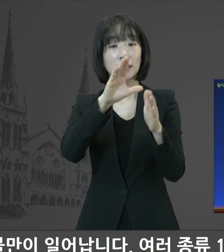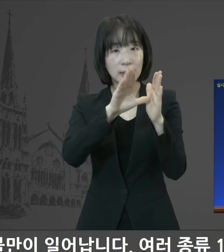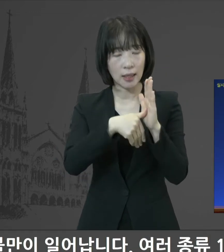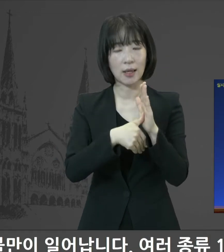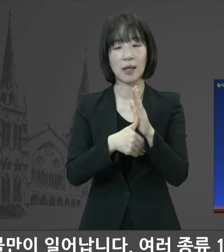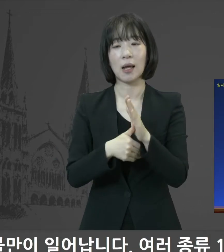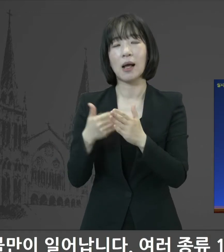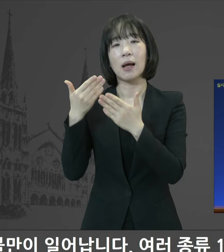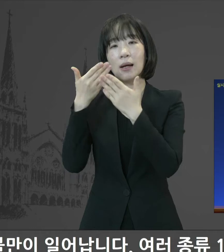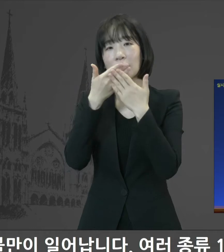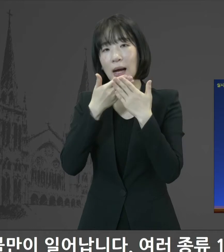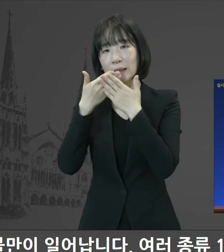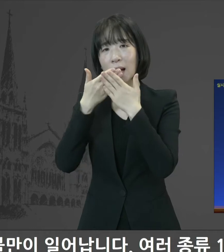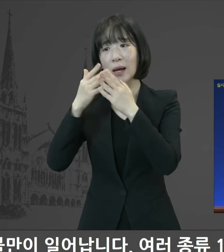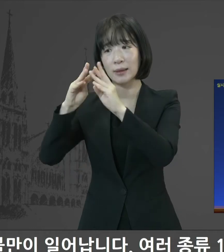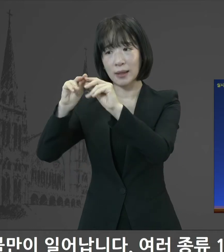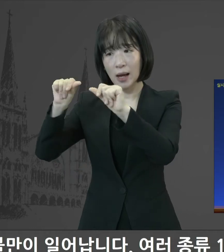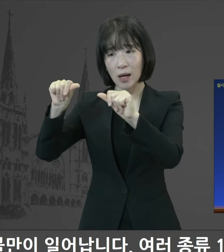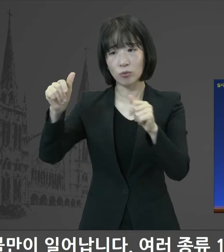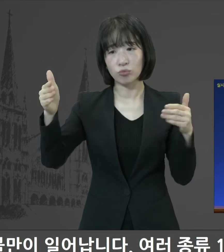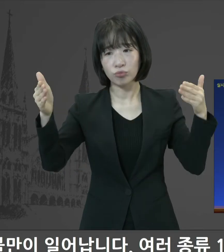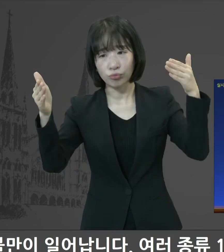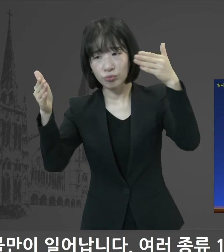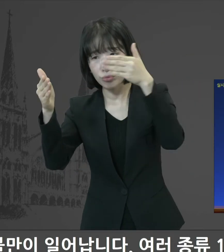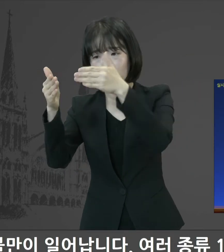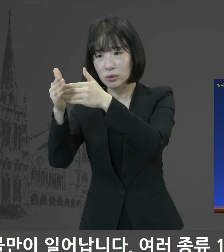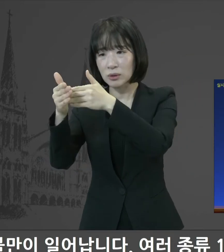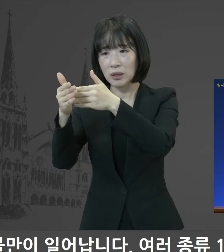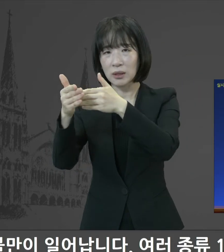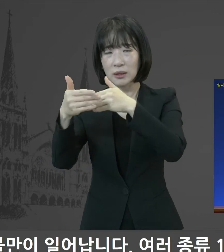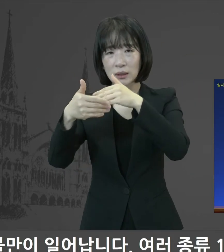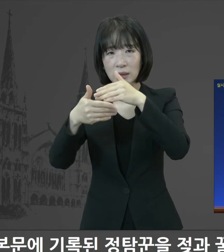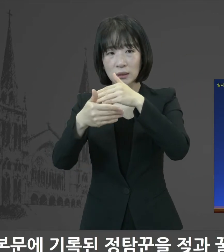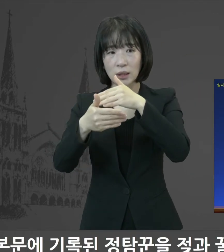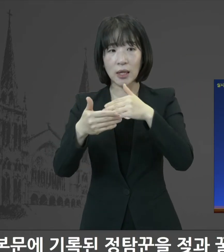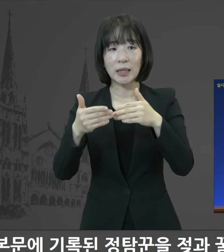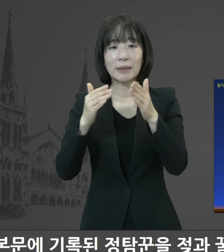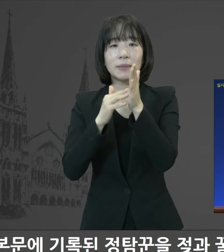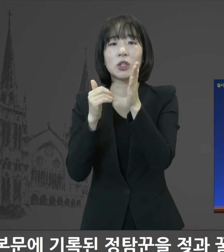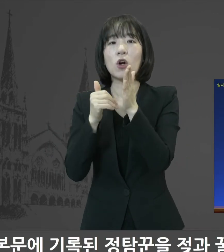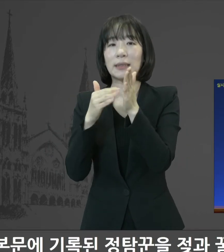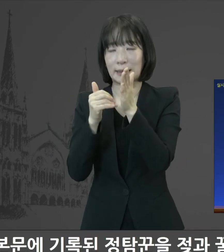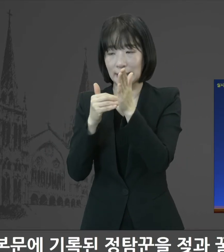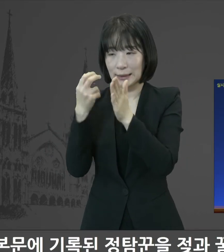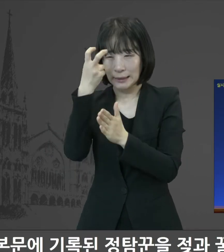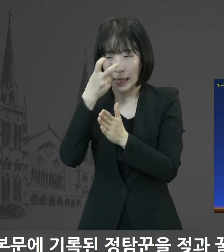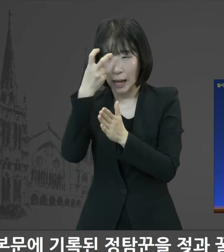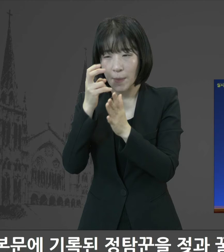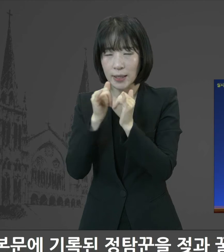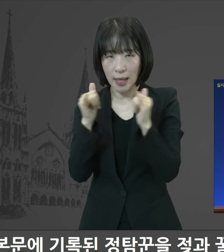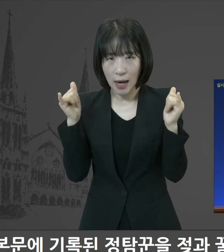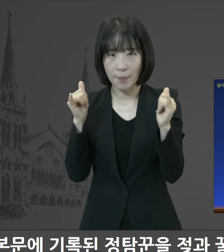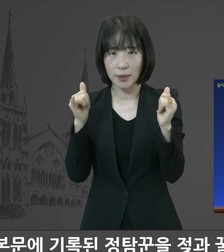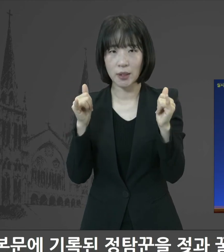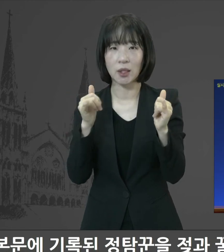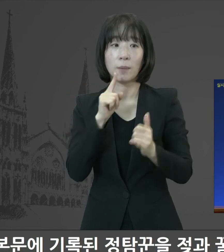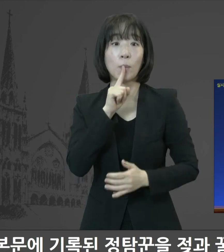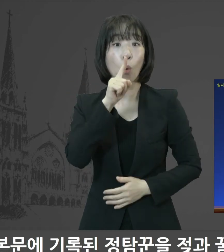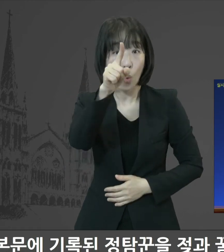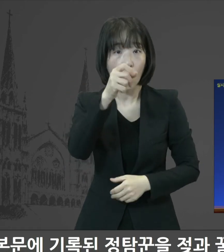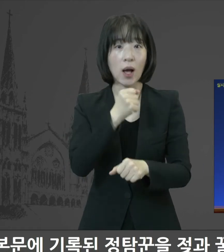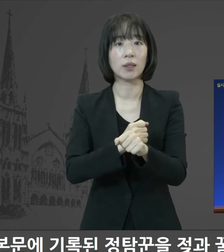보내고 그들이 돌아와서 보고하는 것을 들으며 불평했던 이 사건, 13장과 14장, 이